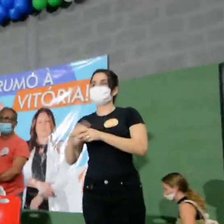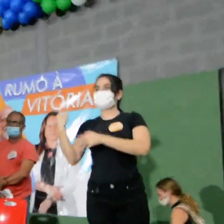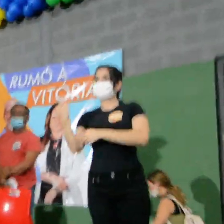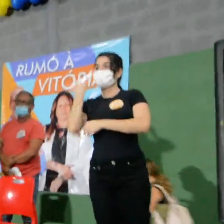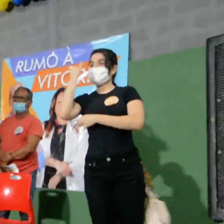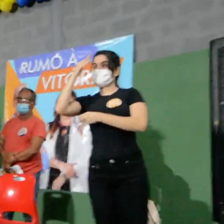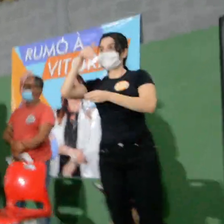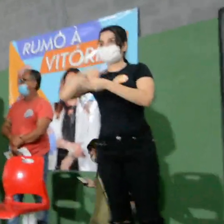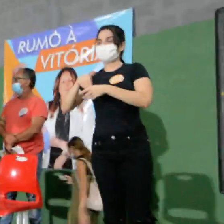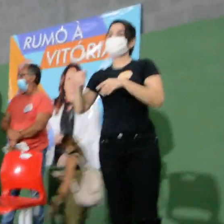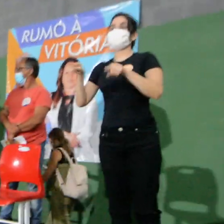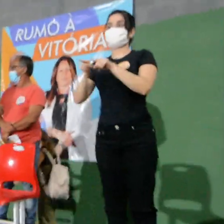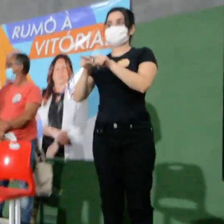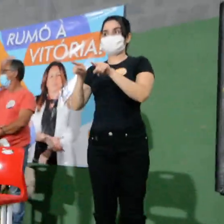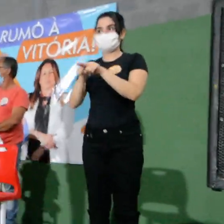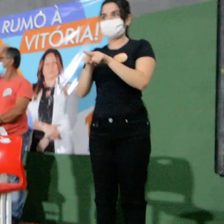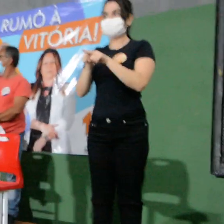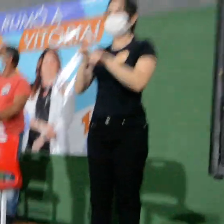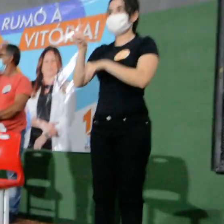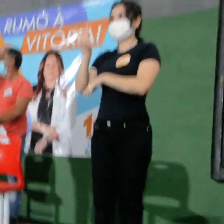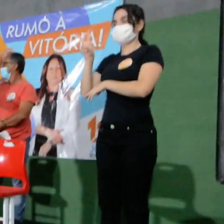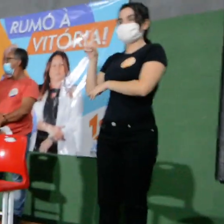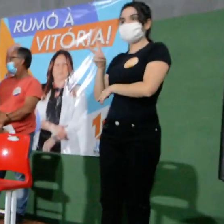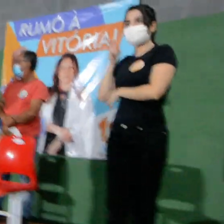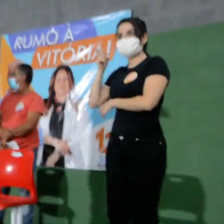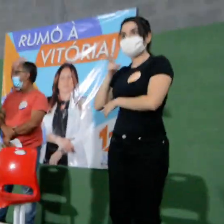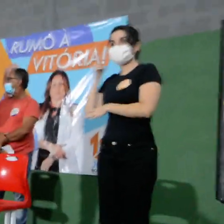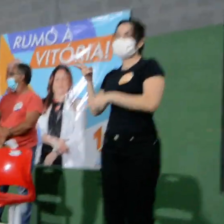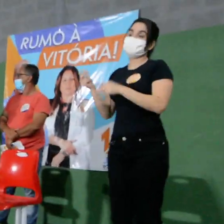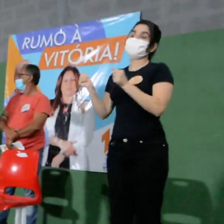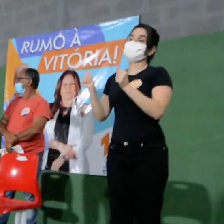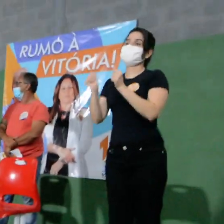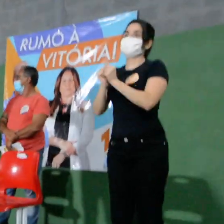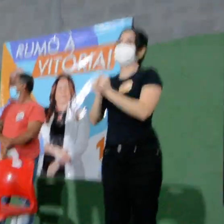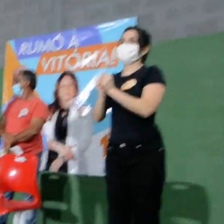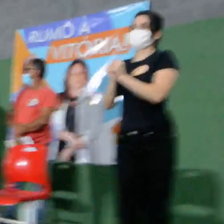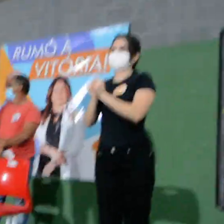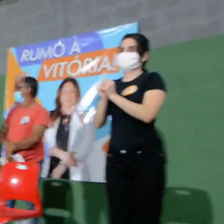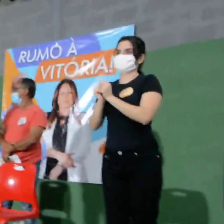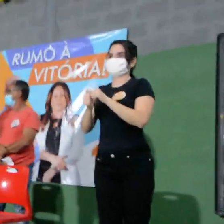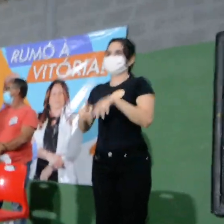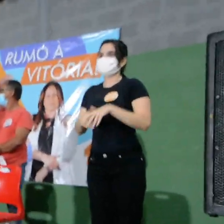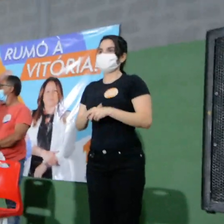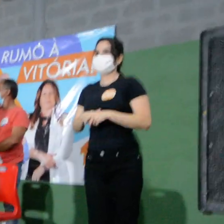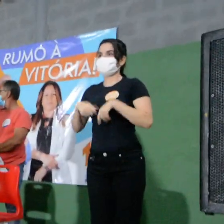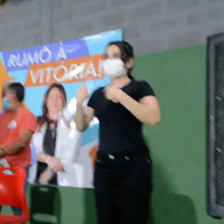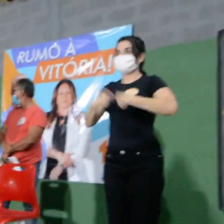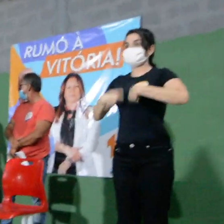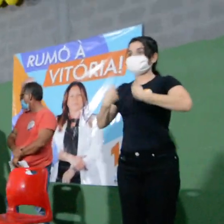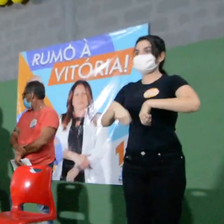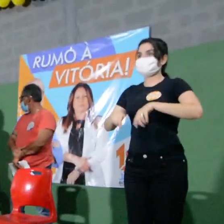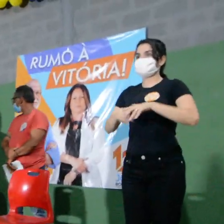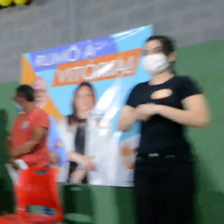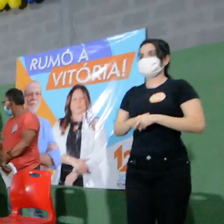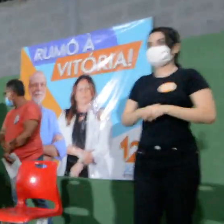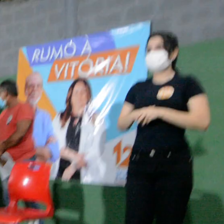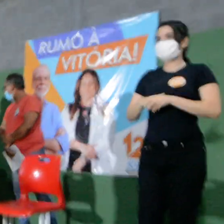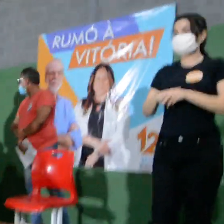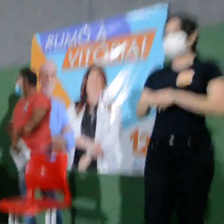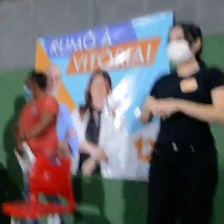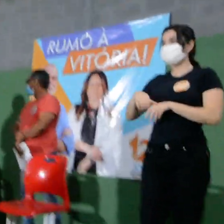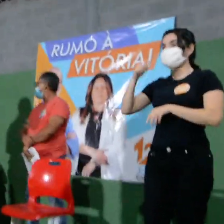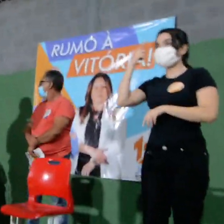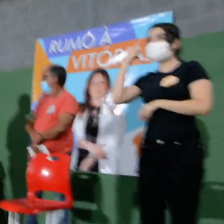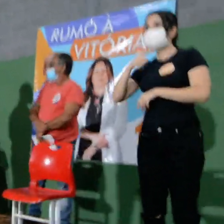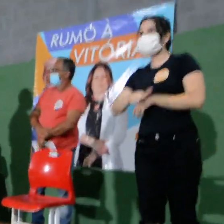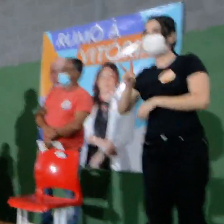importante votar no Bonifácio e votar na legenda de Bonifácio, para que faça o maior